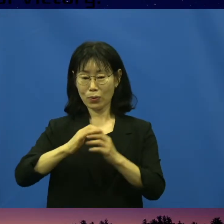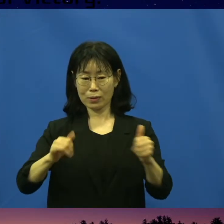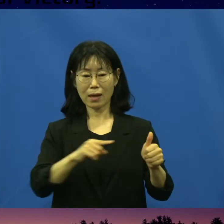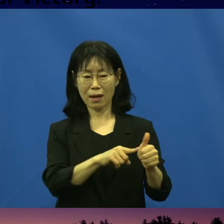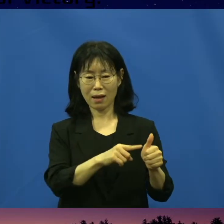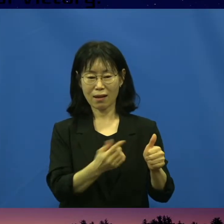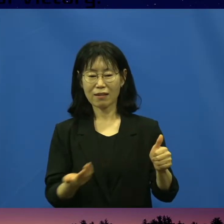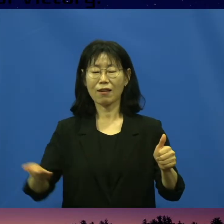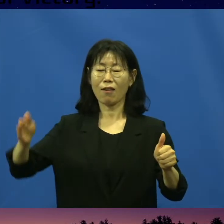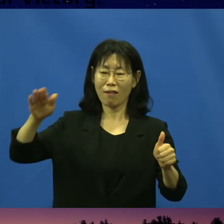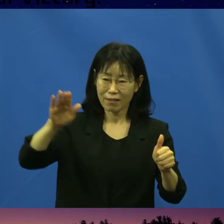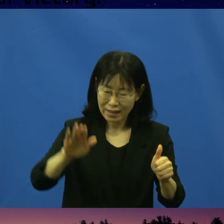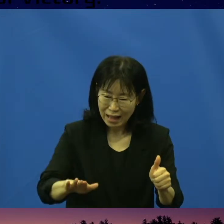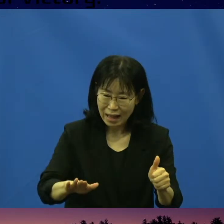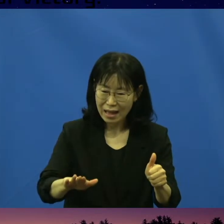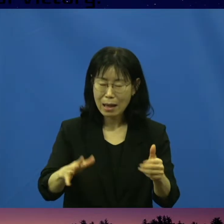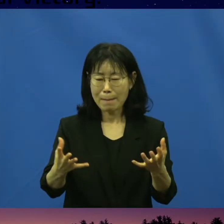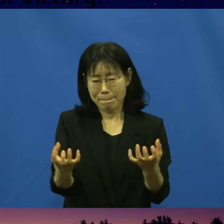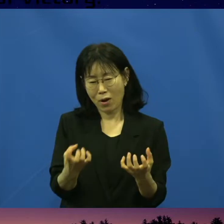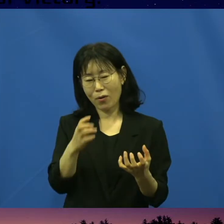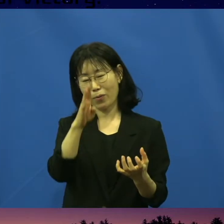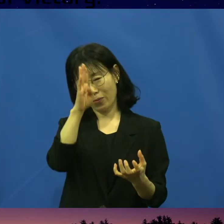환자다.